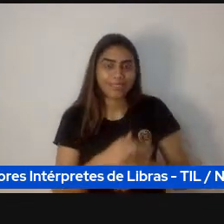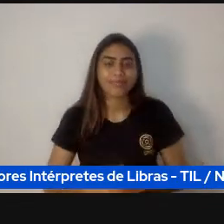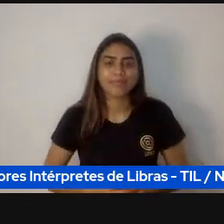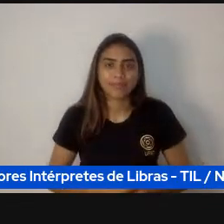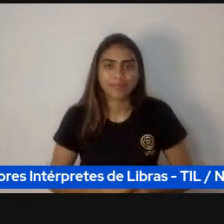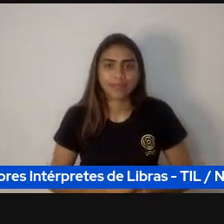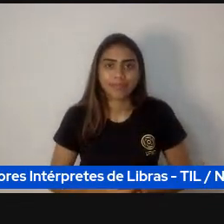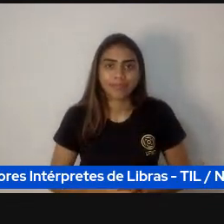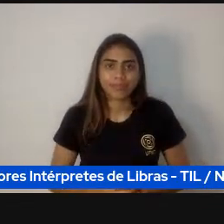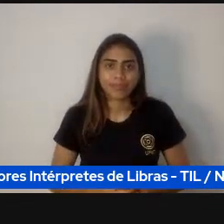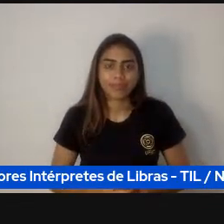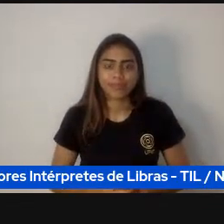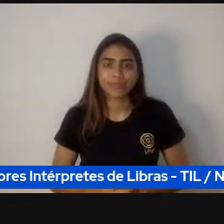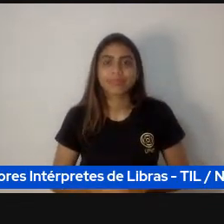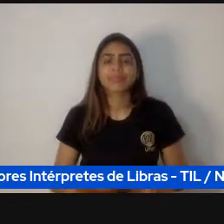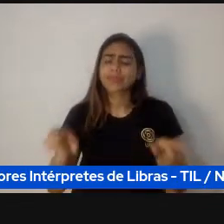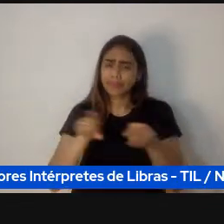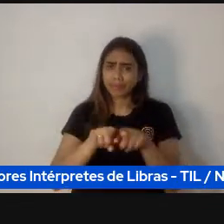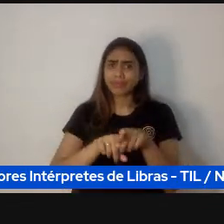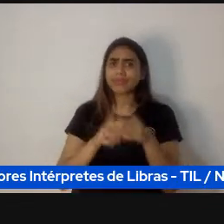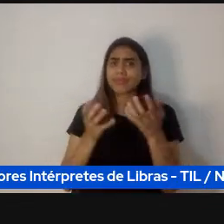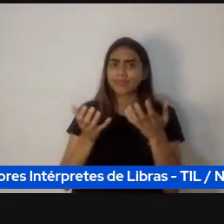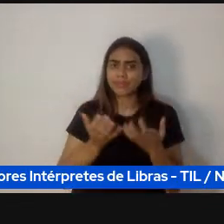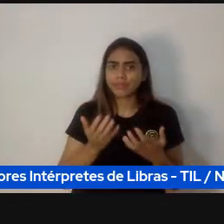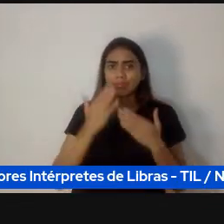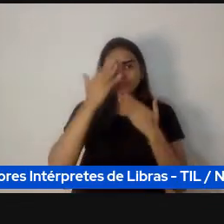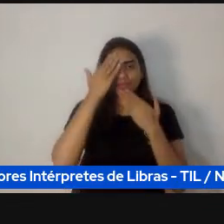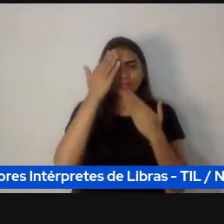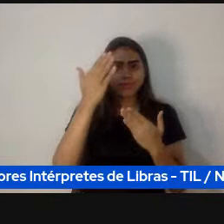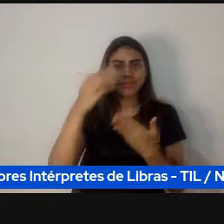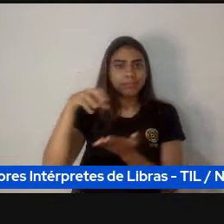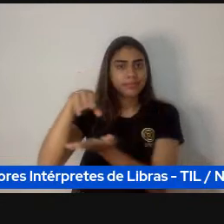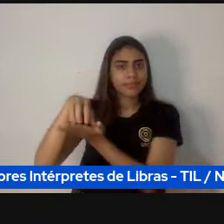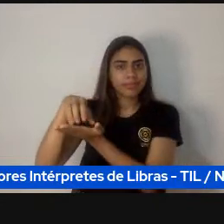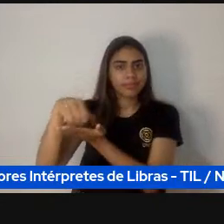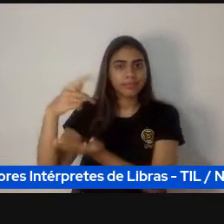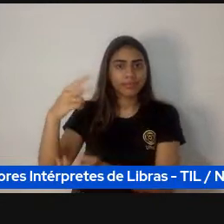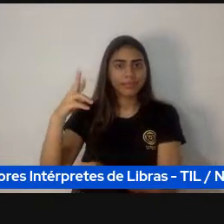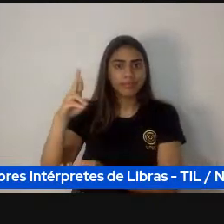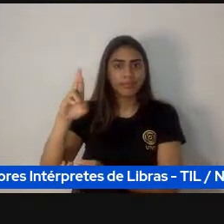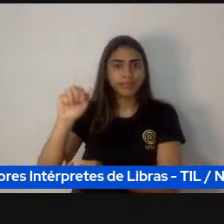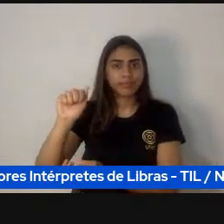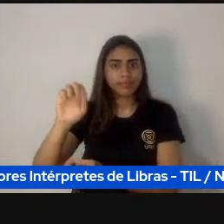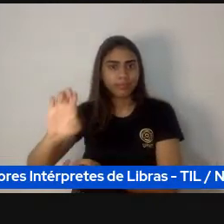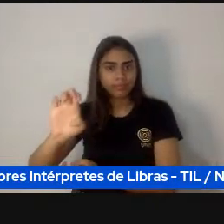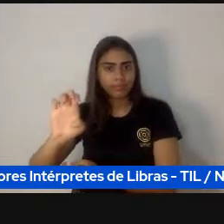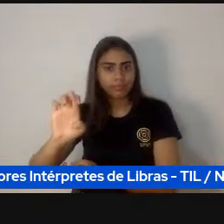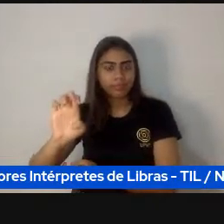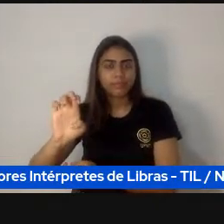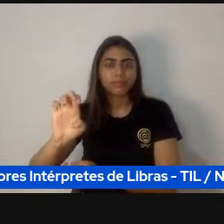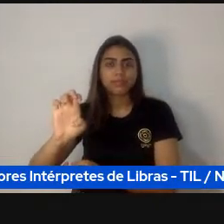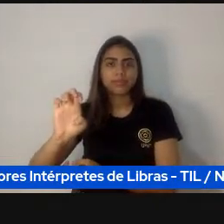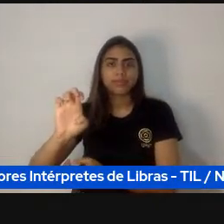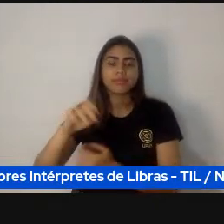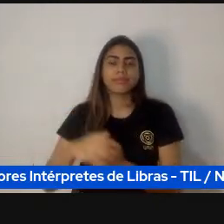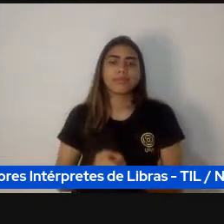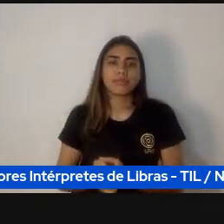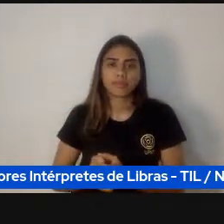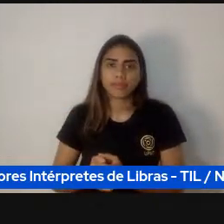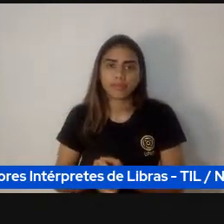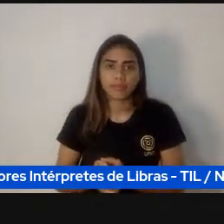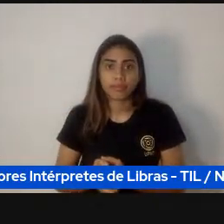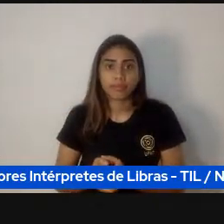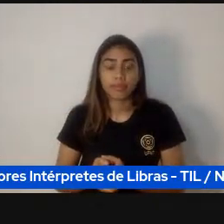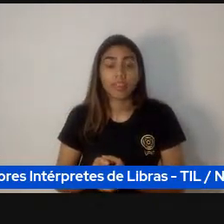edital 11 de 2022, né, que é um edital que prevê projetos de alunos para alunos, né, isso é muito bacana,